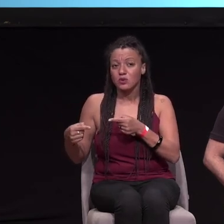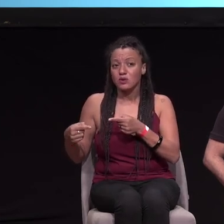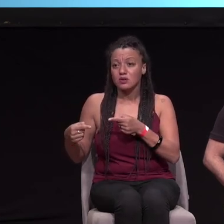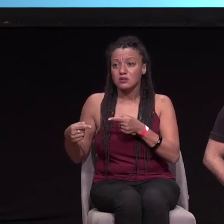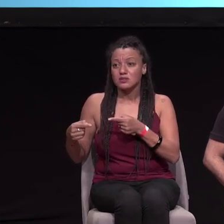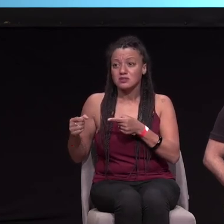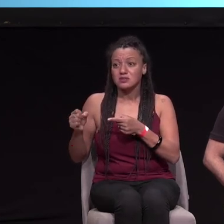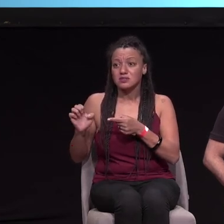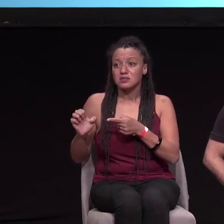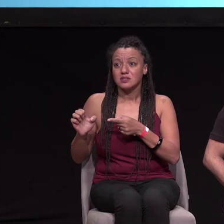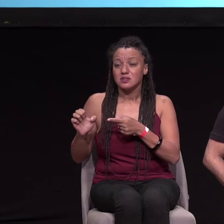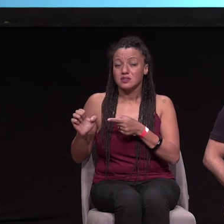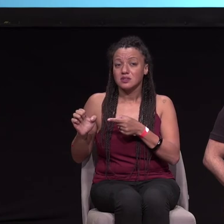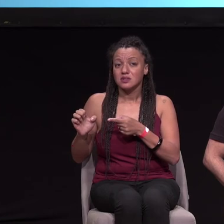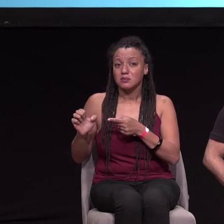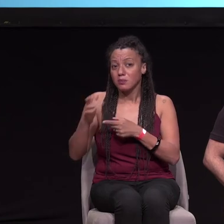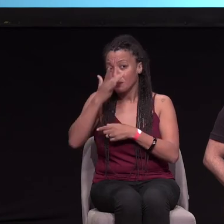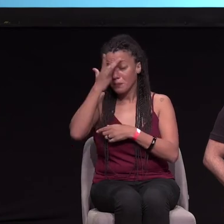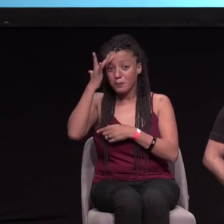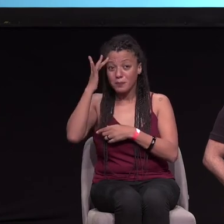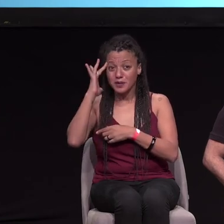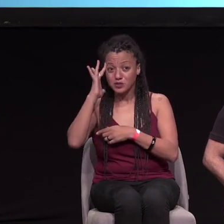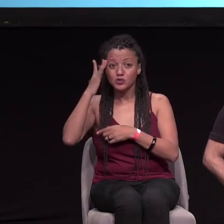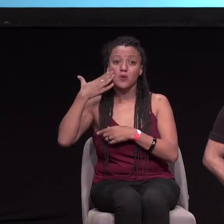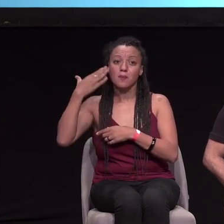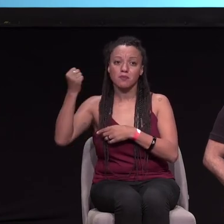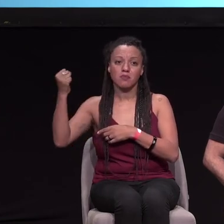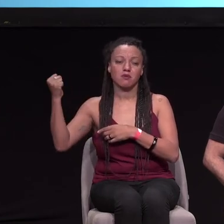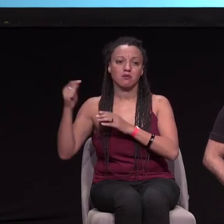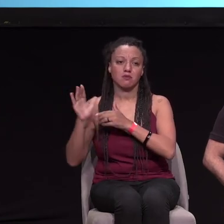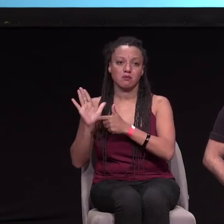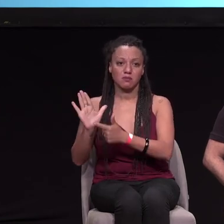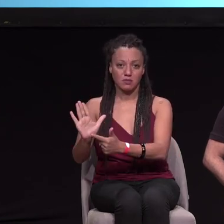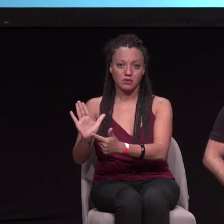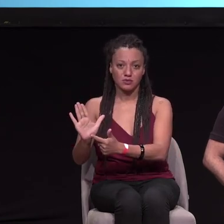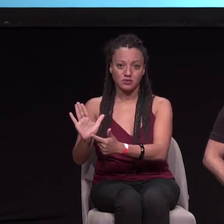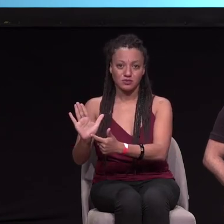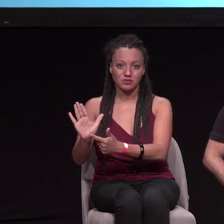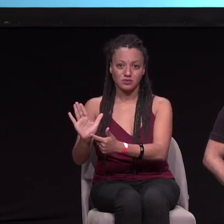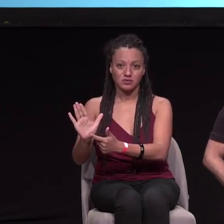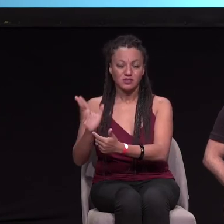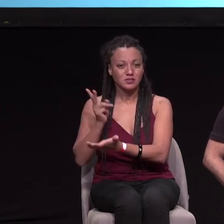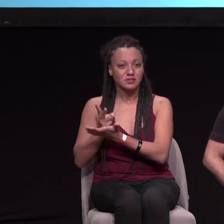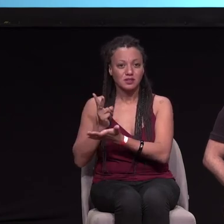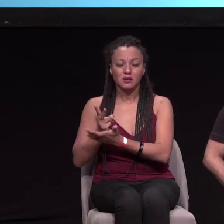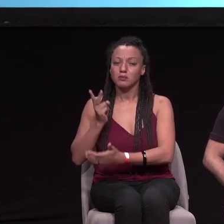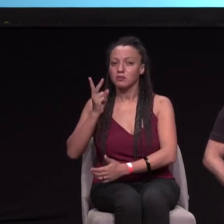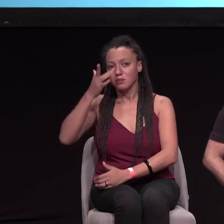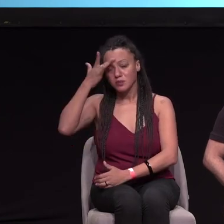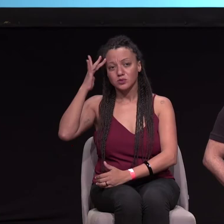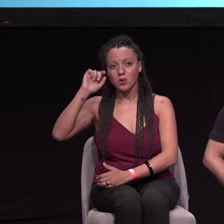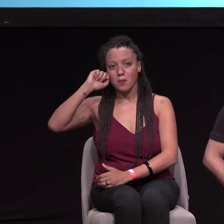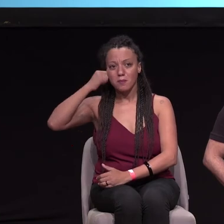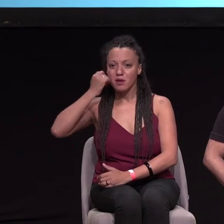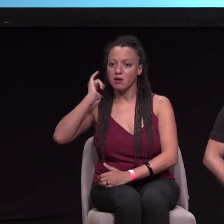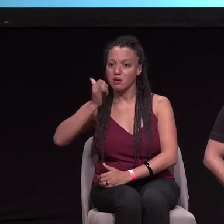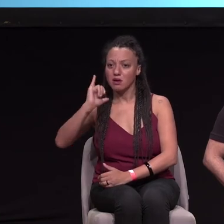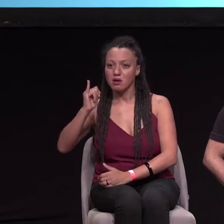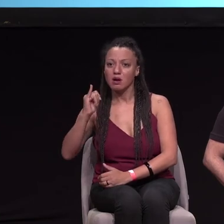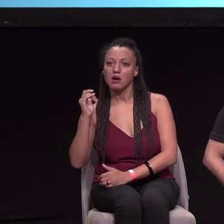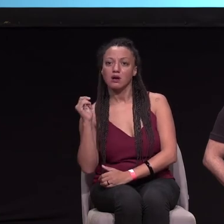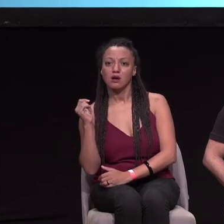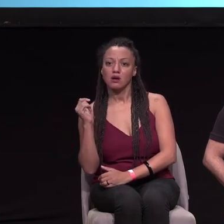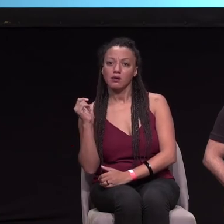trazido por óleos ou por letras ou por aqui as brancas né ainda na ativa branca dizendo que que o negro é o